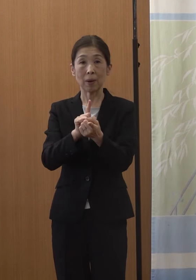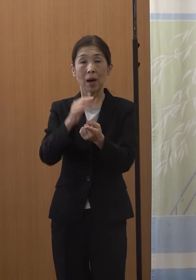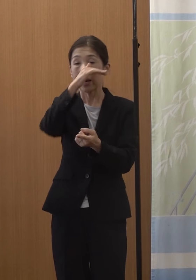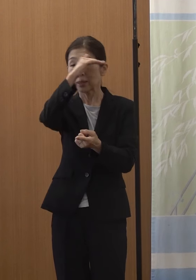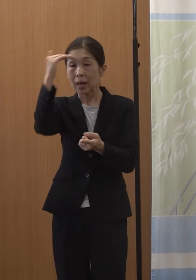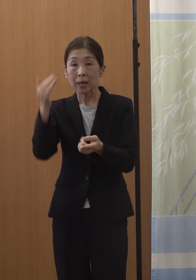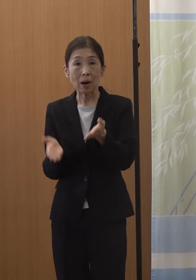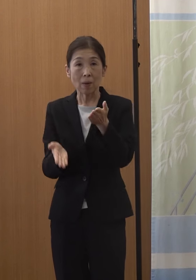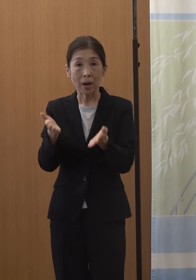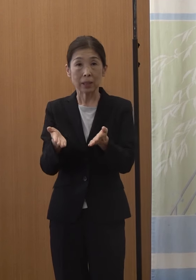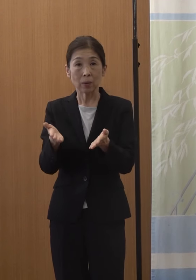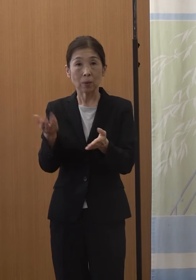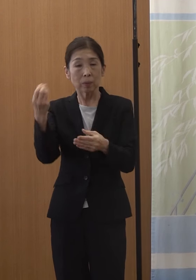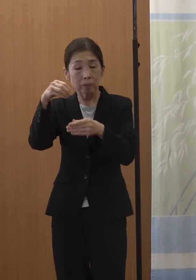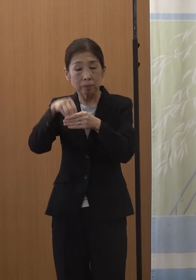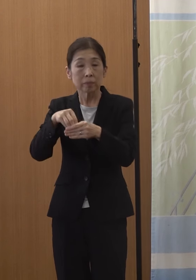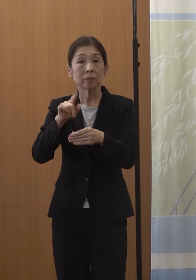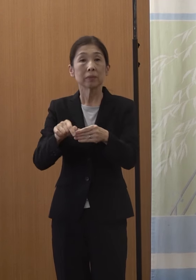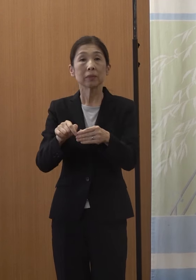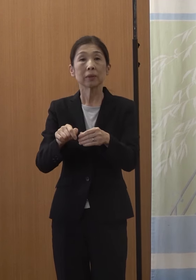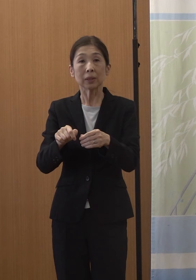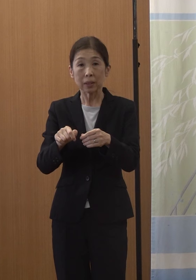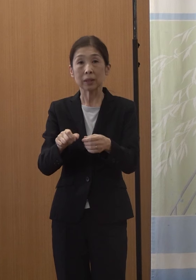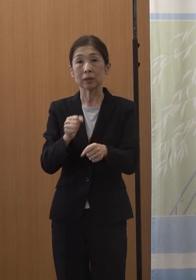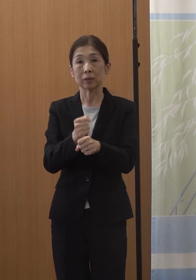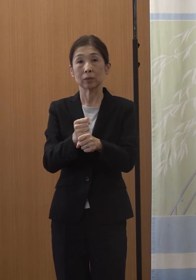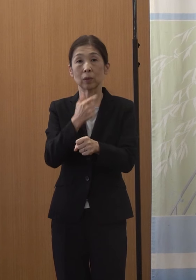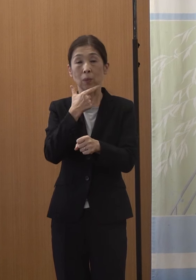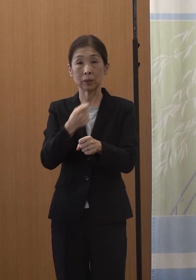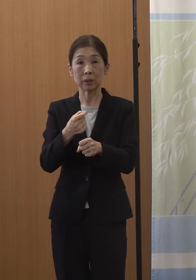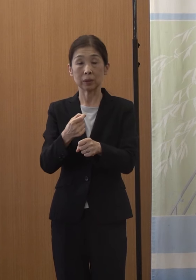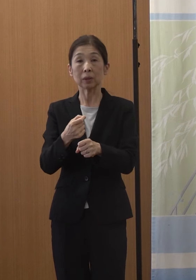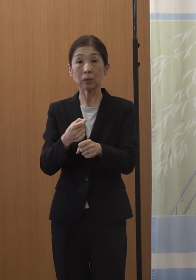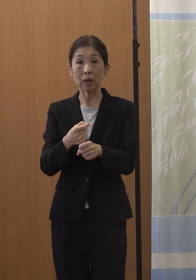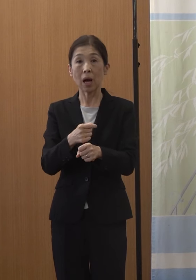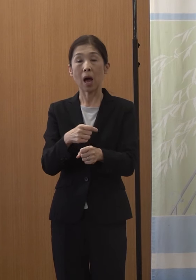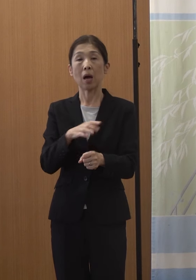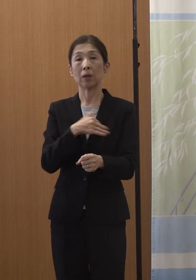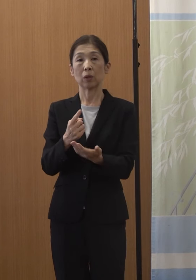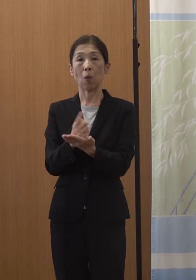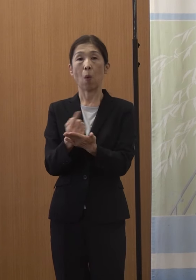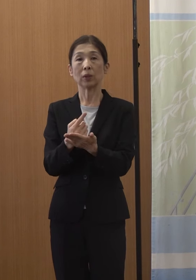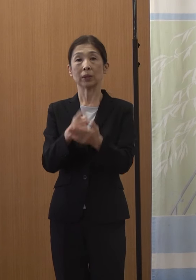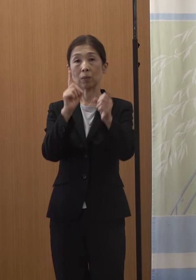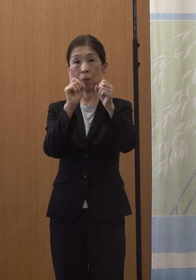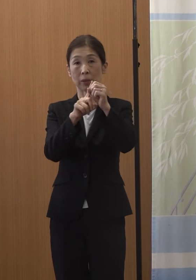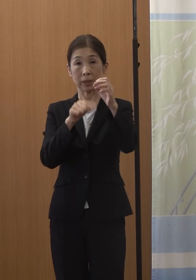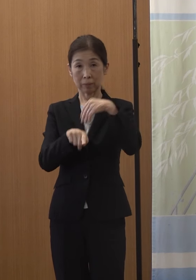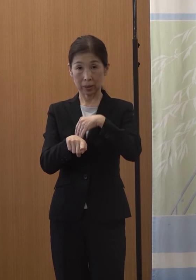慮した形の開発をしていただきたいというのがこの方針の趣旨になります。